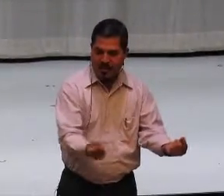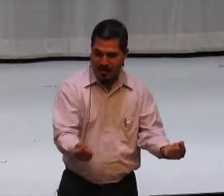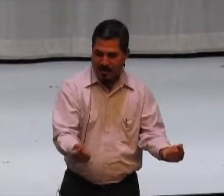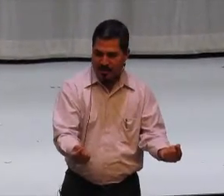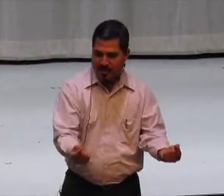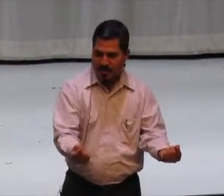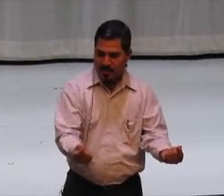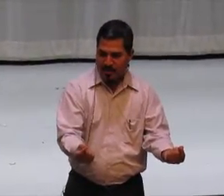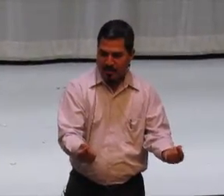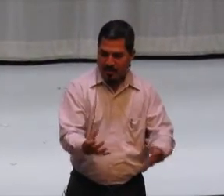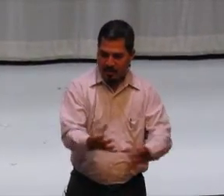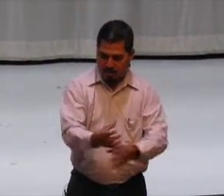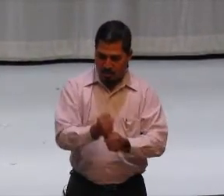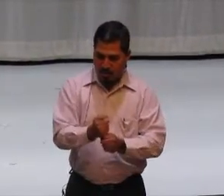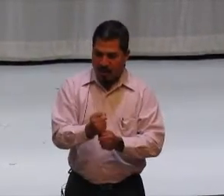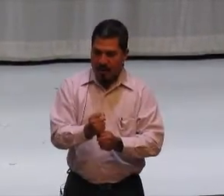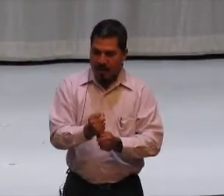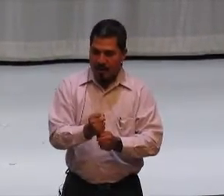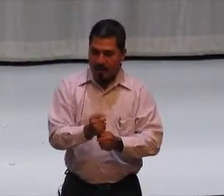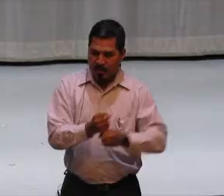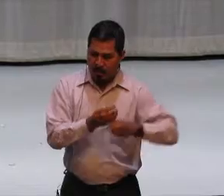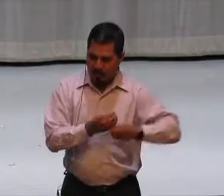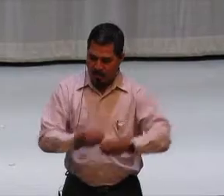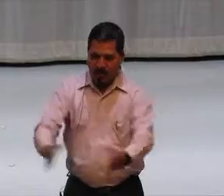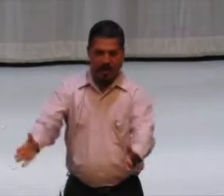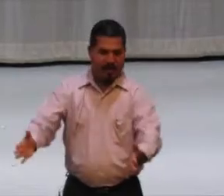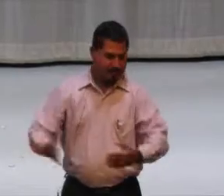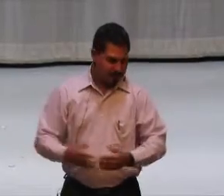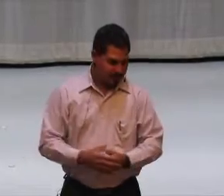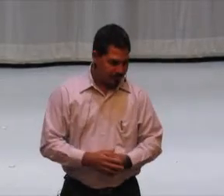hacer? ¿Lo toma o lo deja?